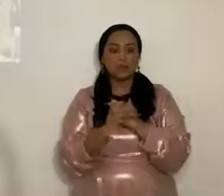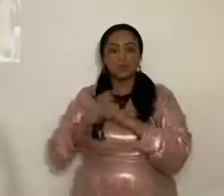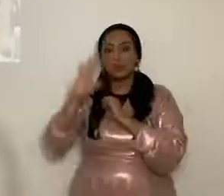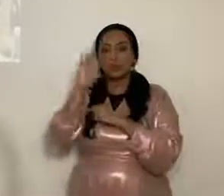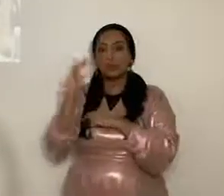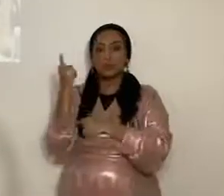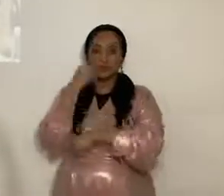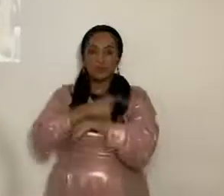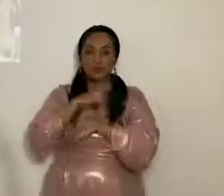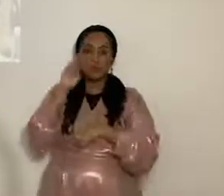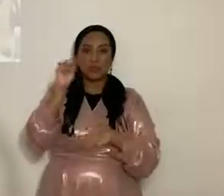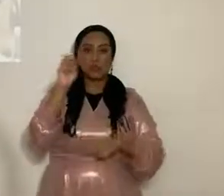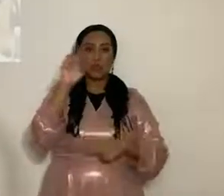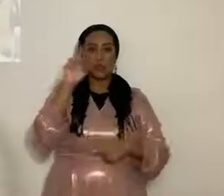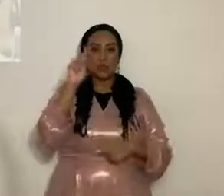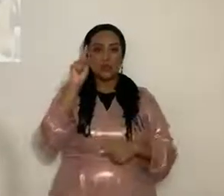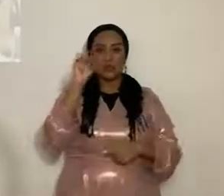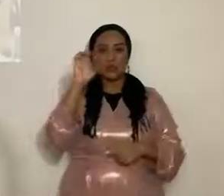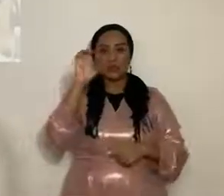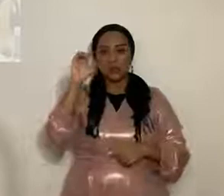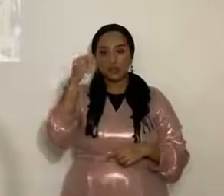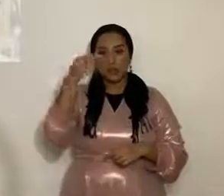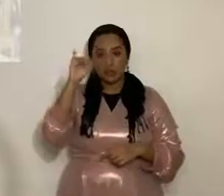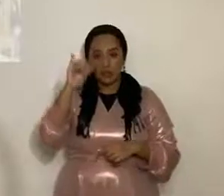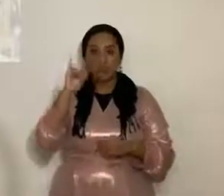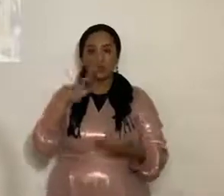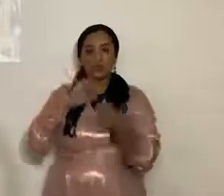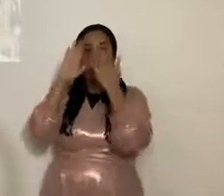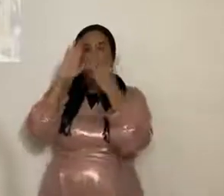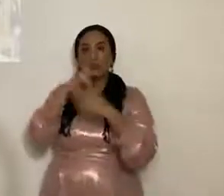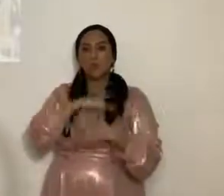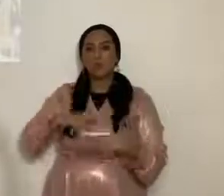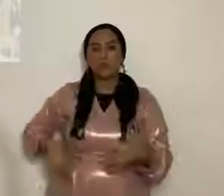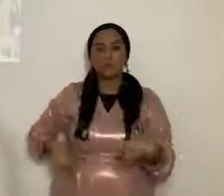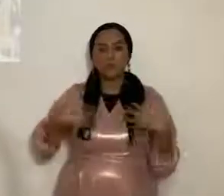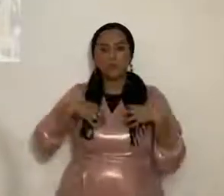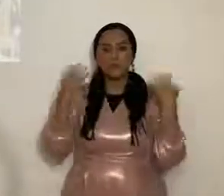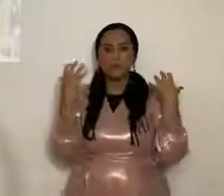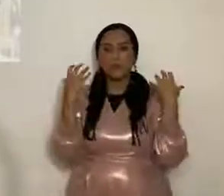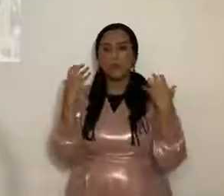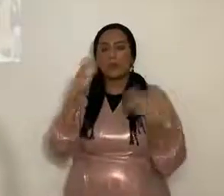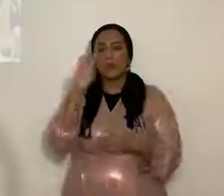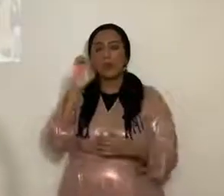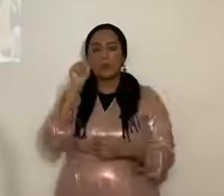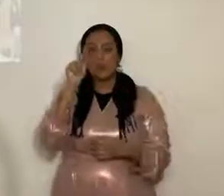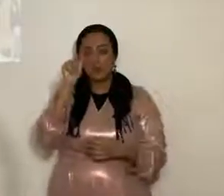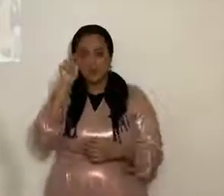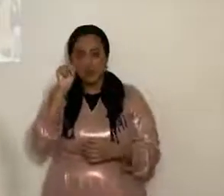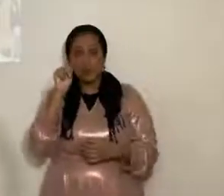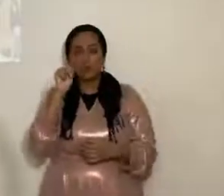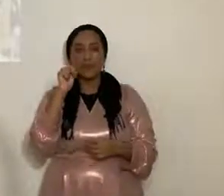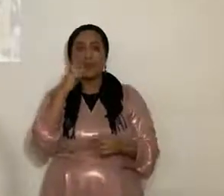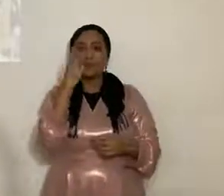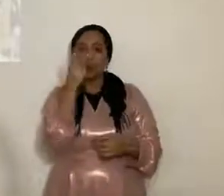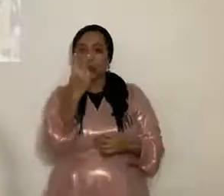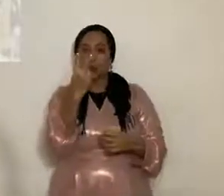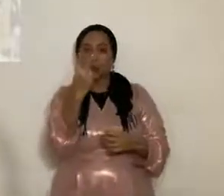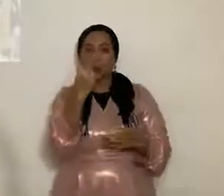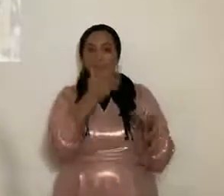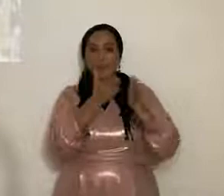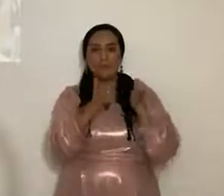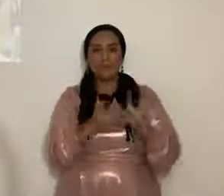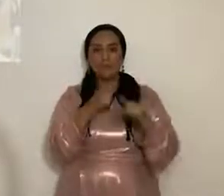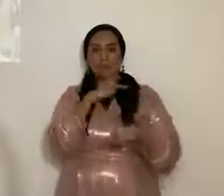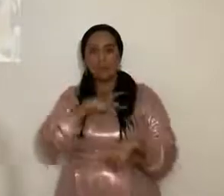aquellos días, estando Mardoqueo sentado a la puerta del rey, se enojaron Bigtán y Teres, 12 eunucos del rey, de